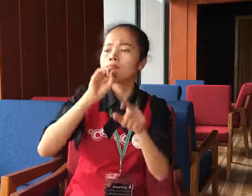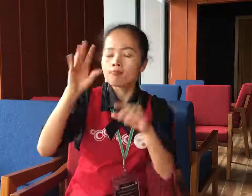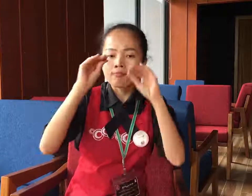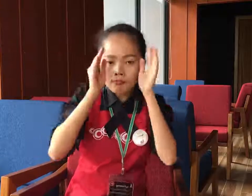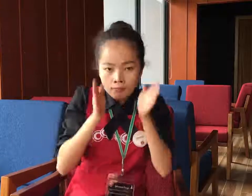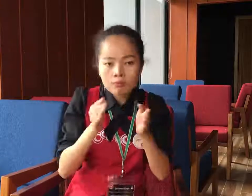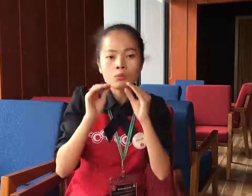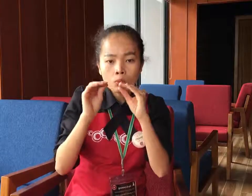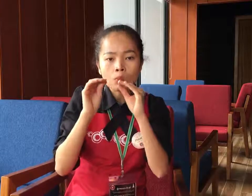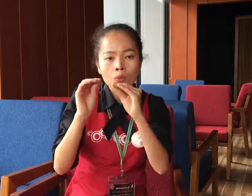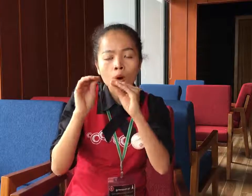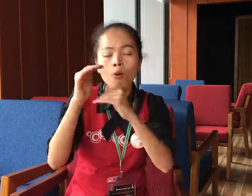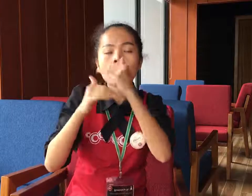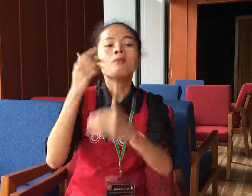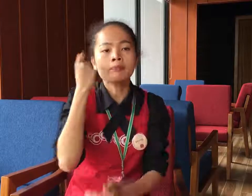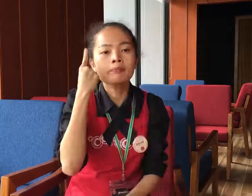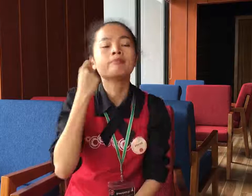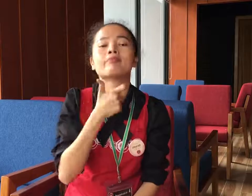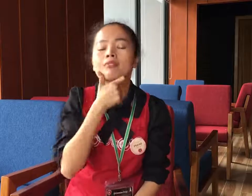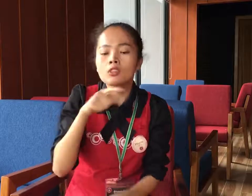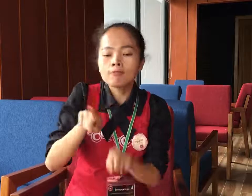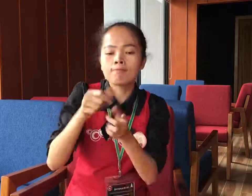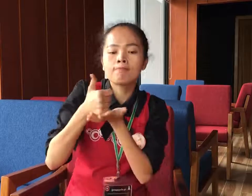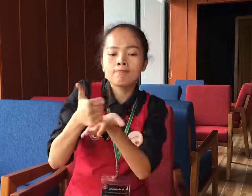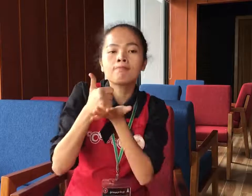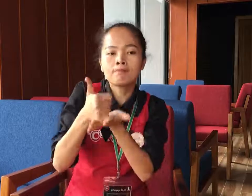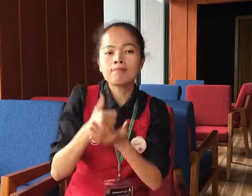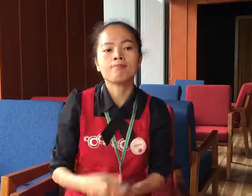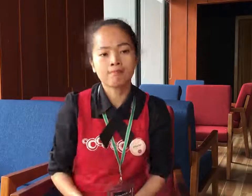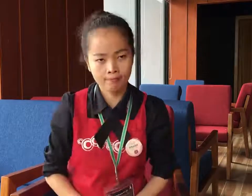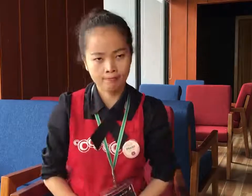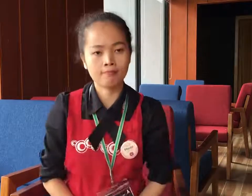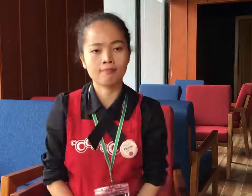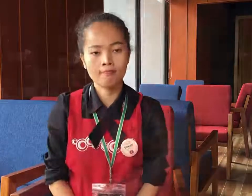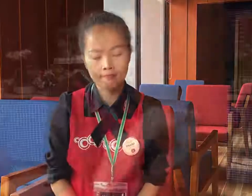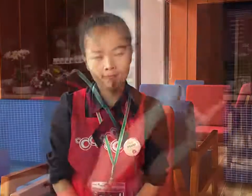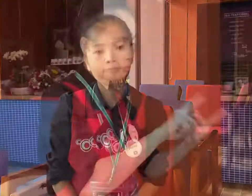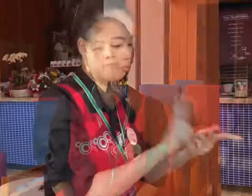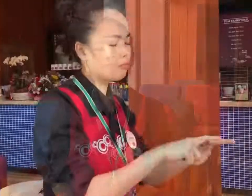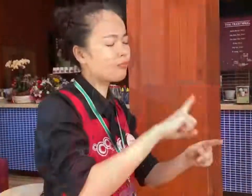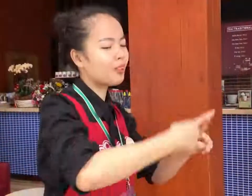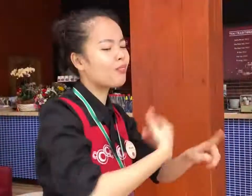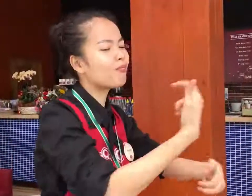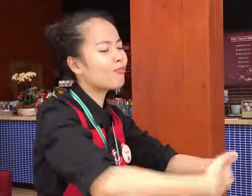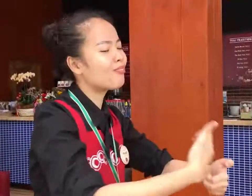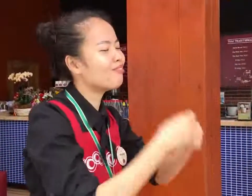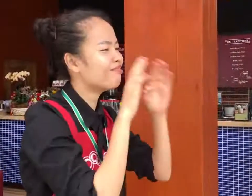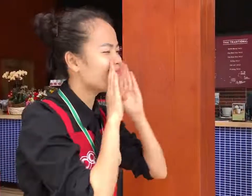ឯងហើយចំពោះភាសាខ្មែរគឺមានគ្រូរបស់ខ្ញុំនៅអង្គការគ្រូសាថ្មីគាត់ជួយបង្រៀនខ្ញុំ